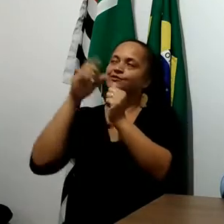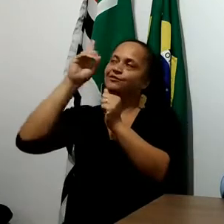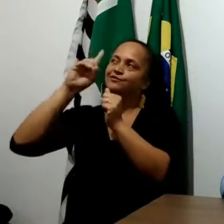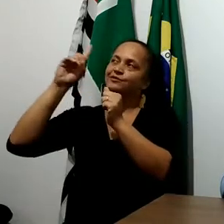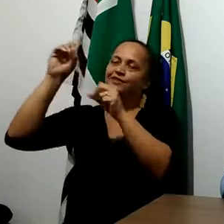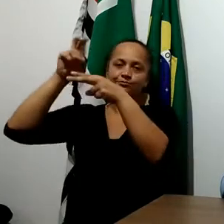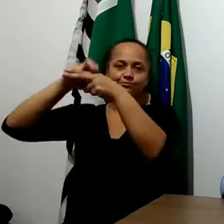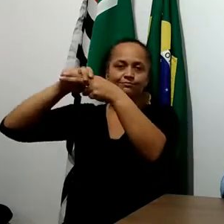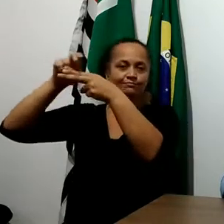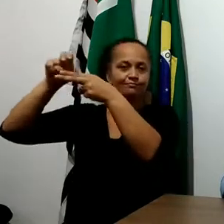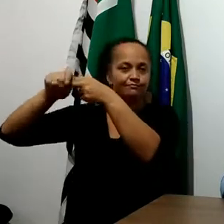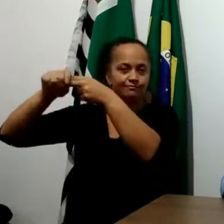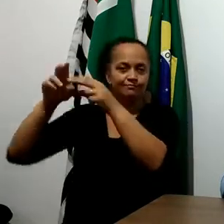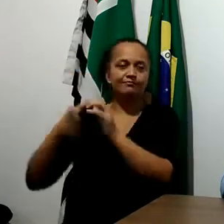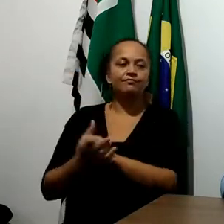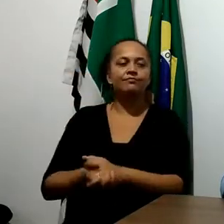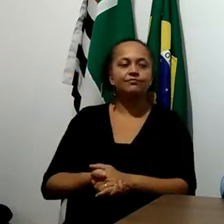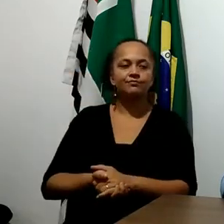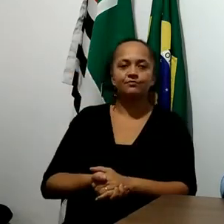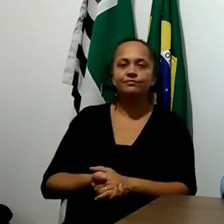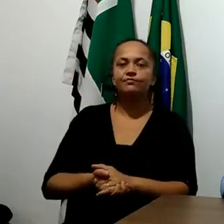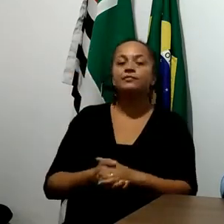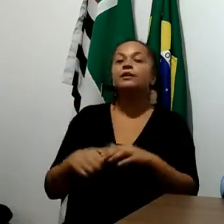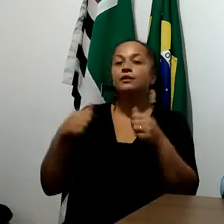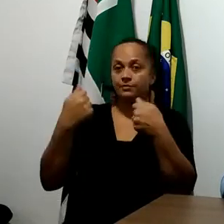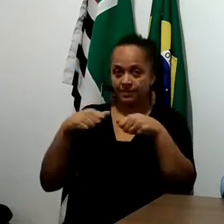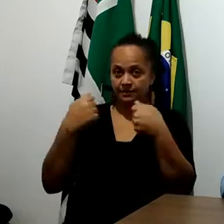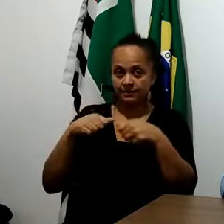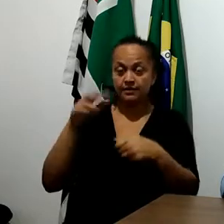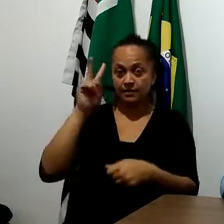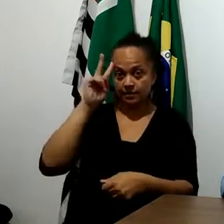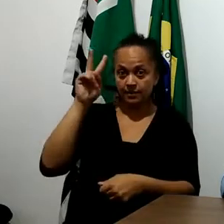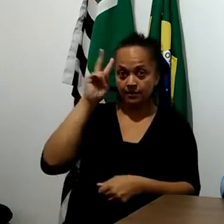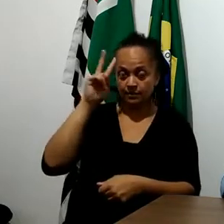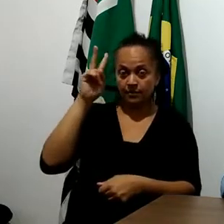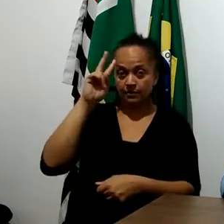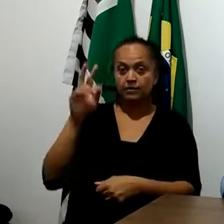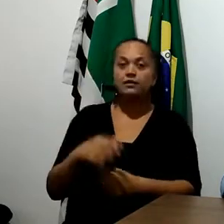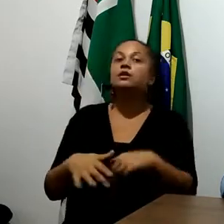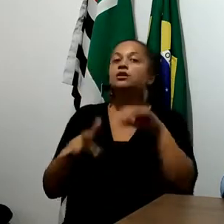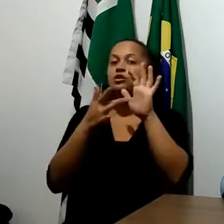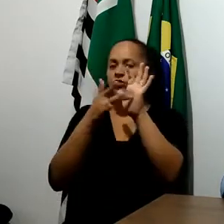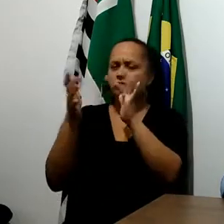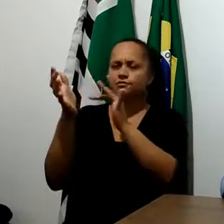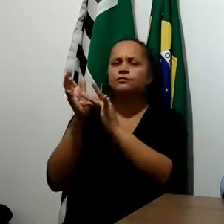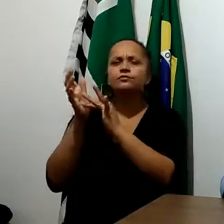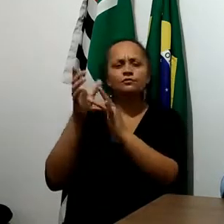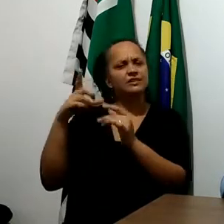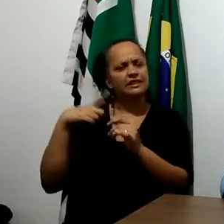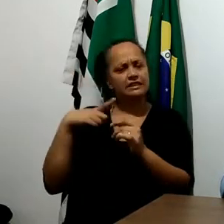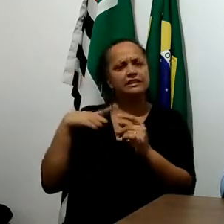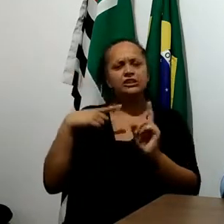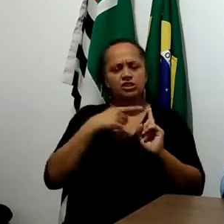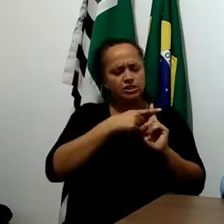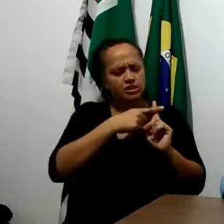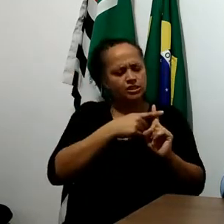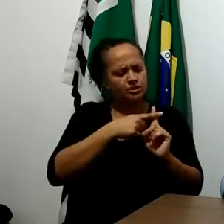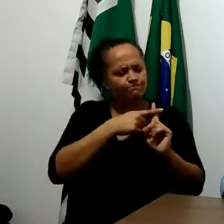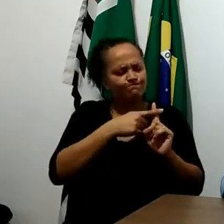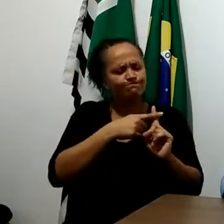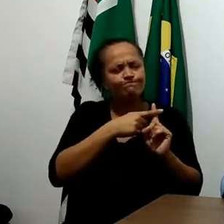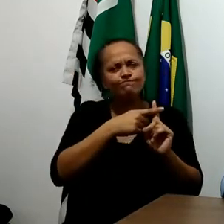pois, atentamente aquele que suportou tamanha oposição dos pecadores contra si mesmo, para que